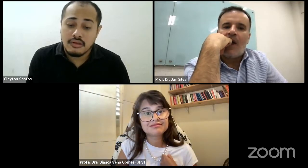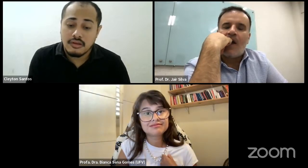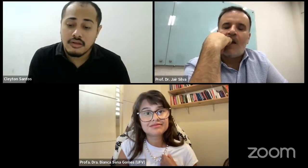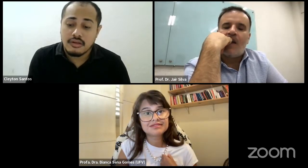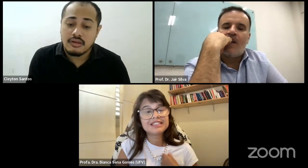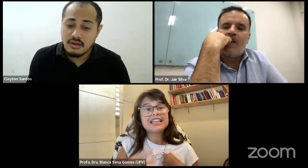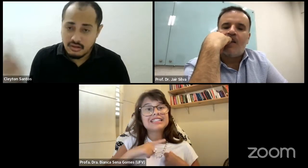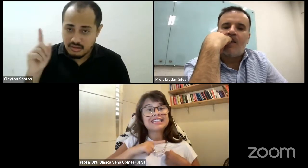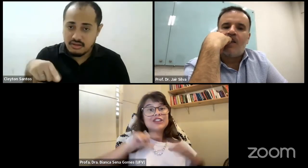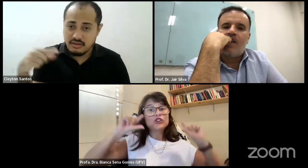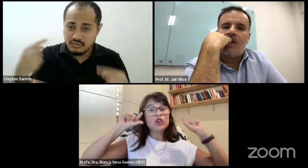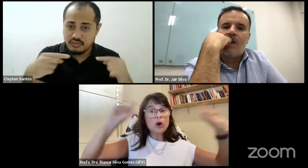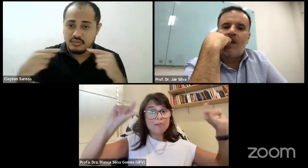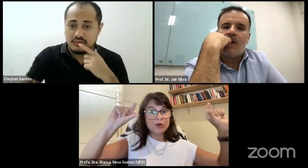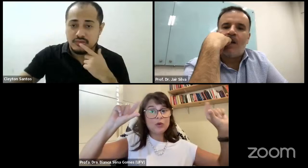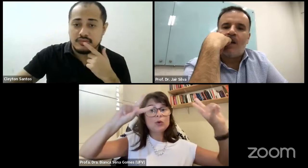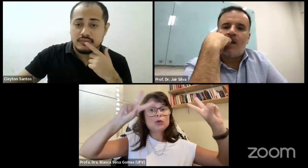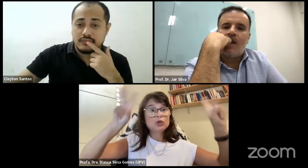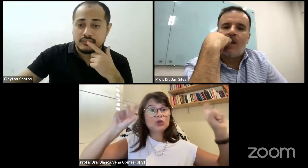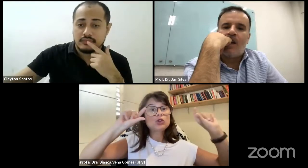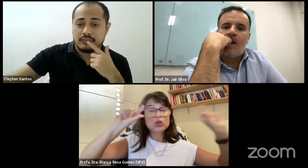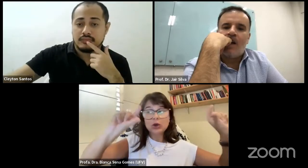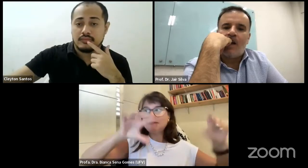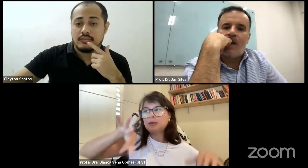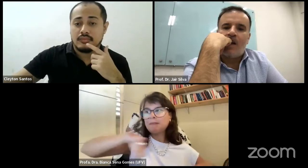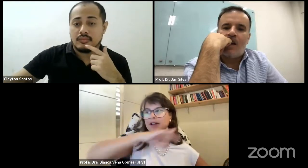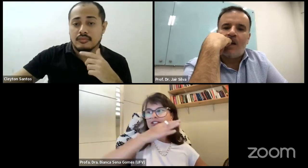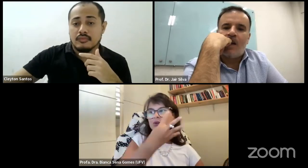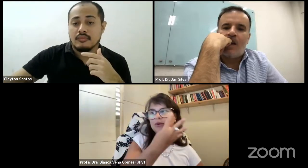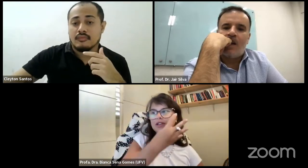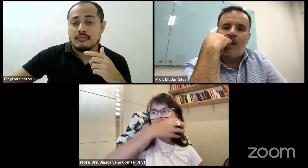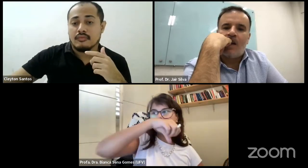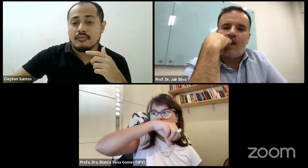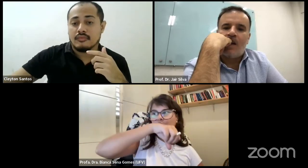respondendo uma discussão.